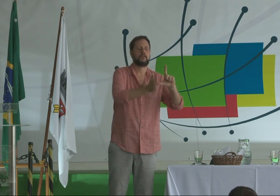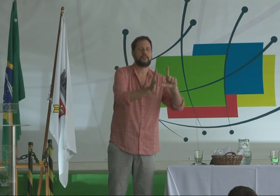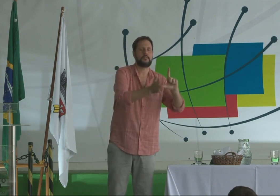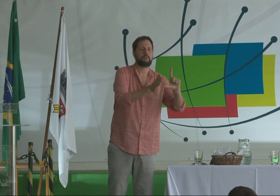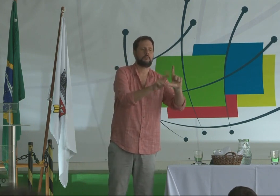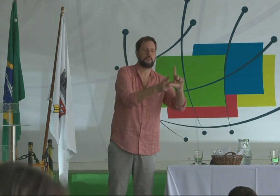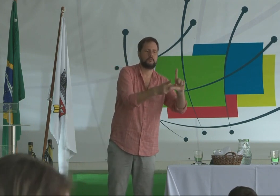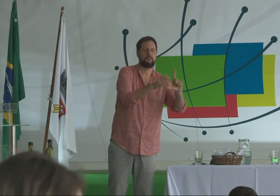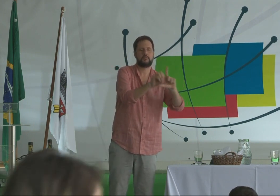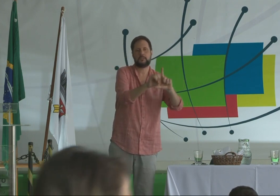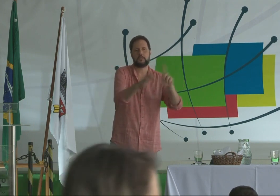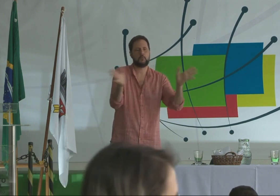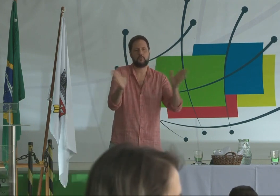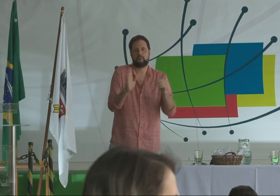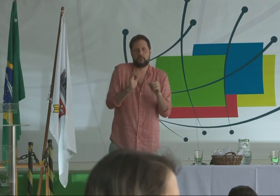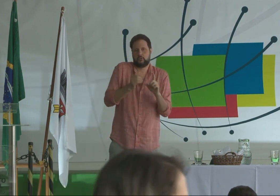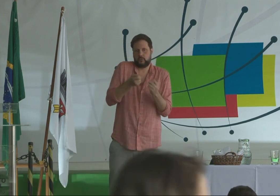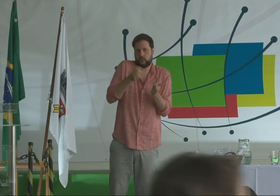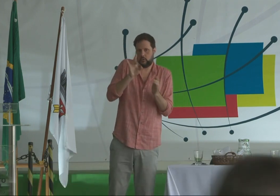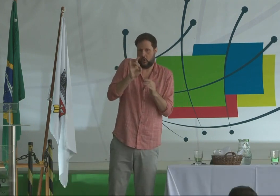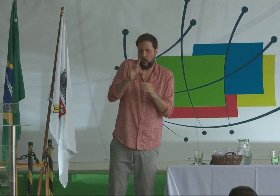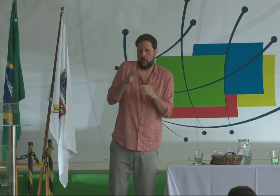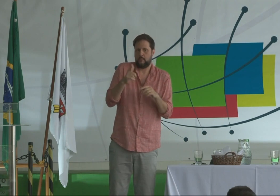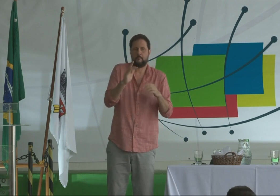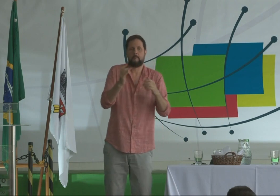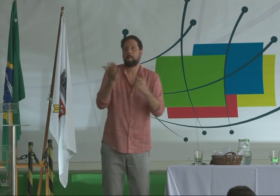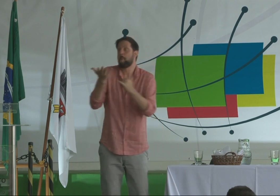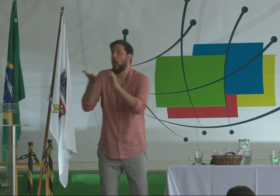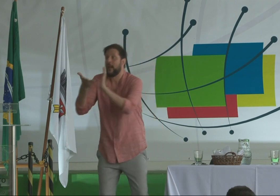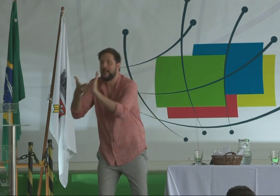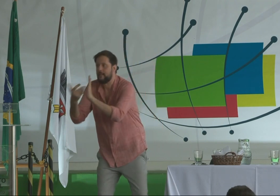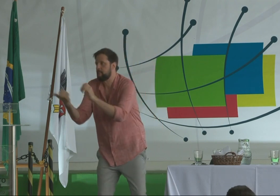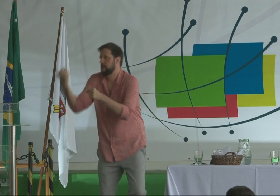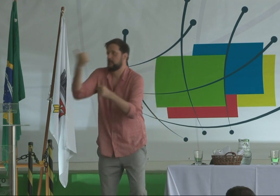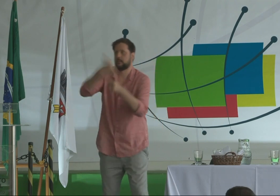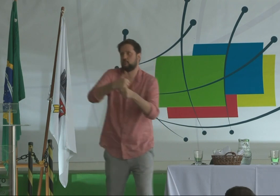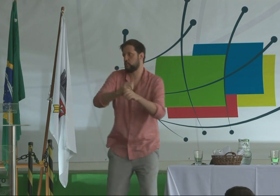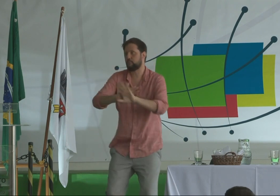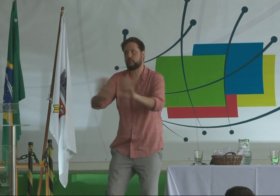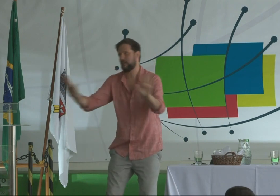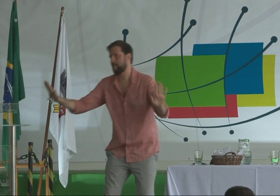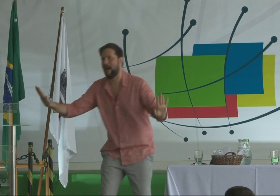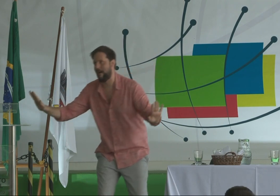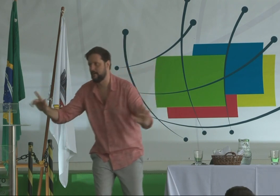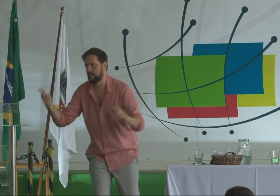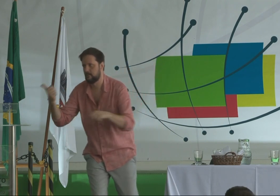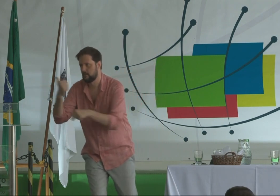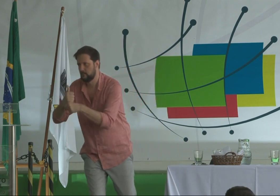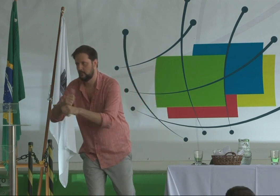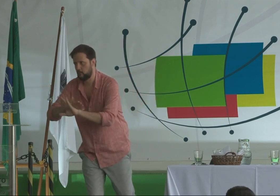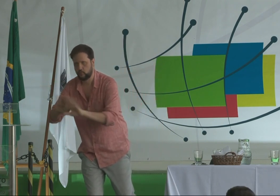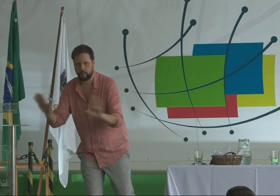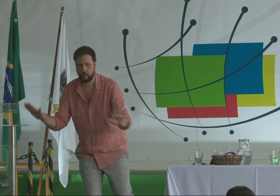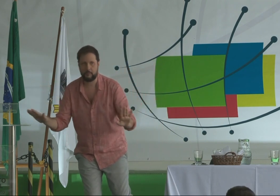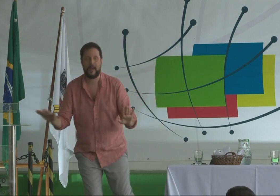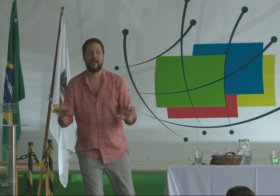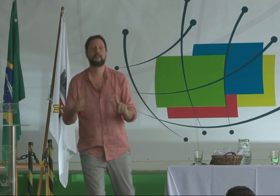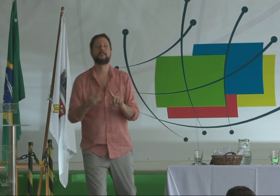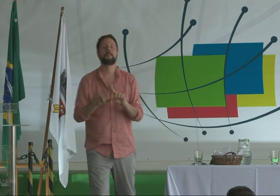exigir Letras Livras. O ProLibras não substitui mais. O ProLibras não substitui mais.